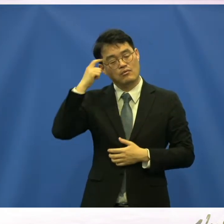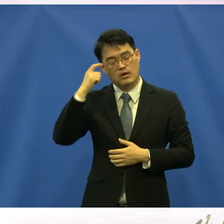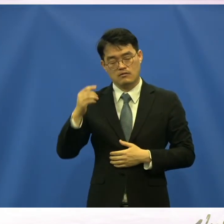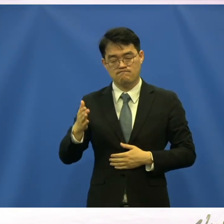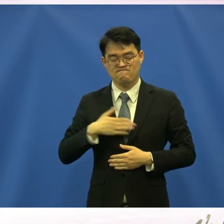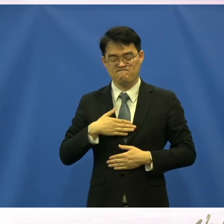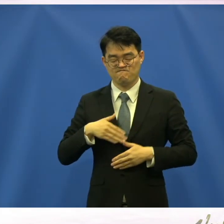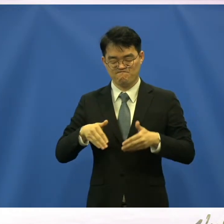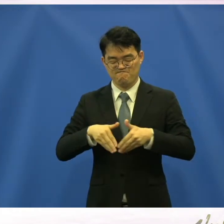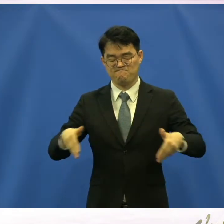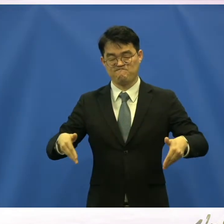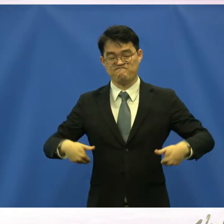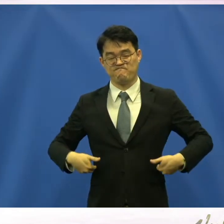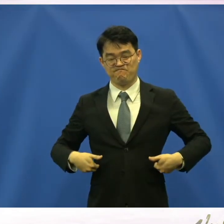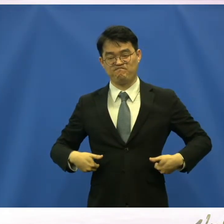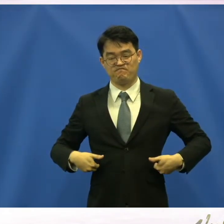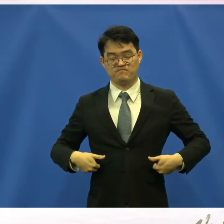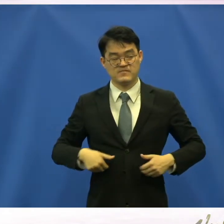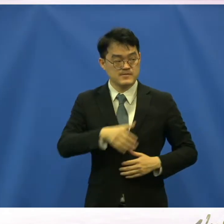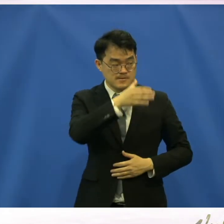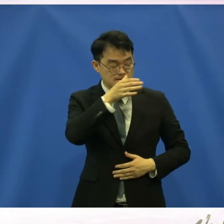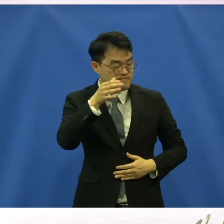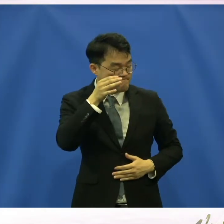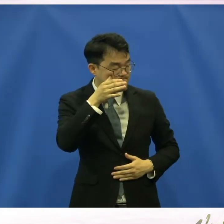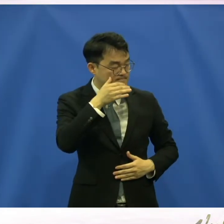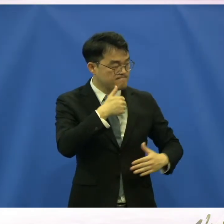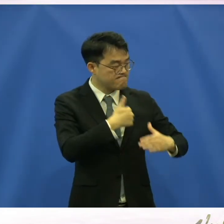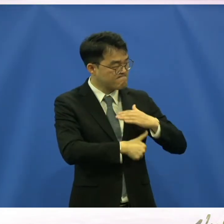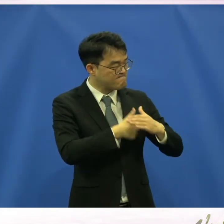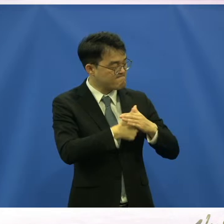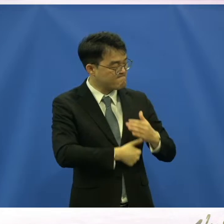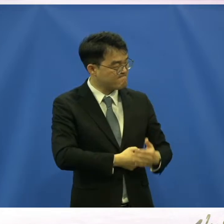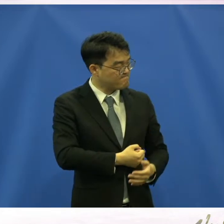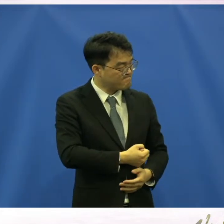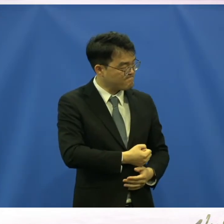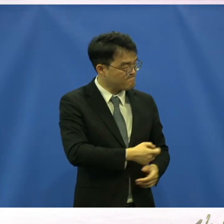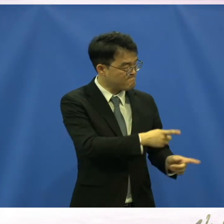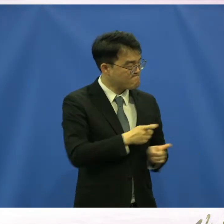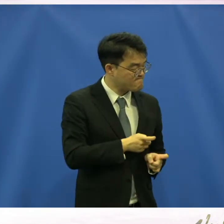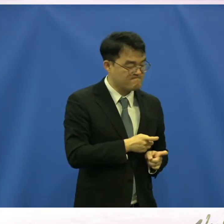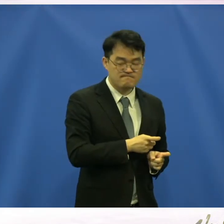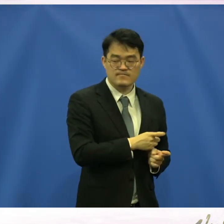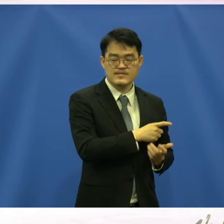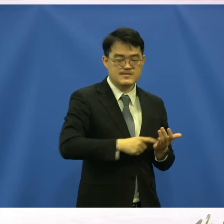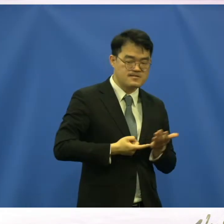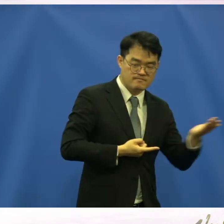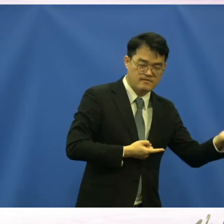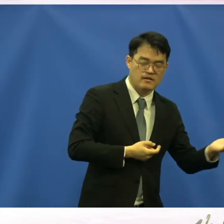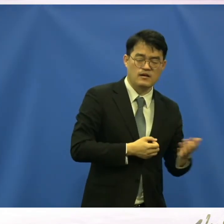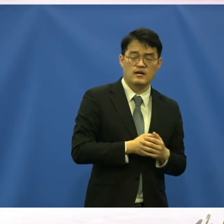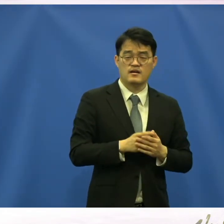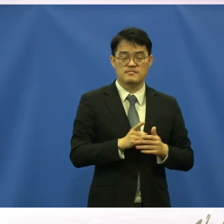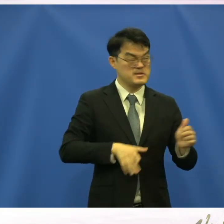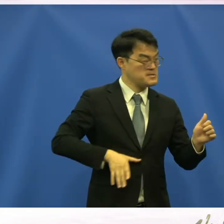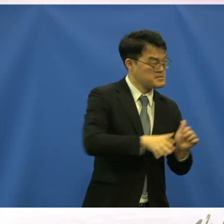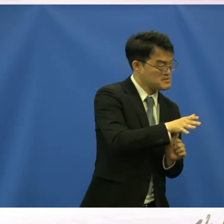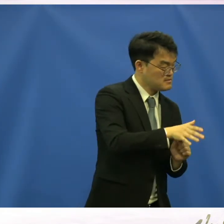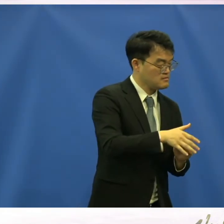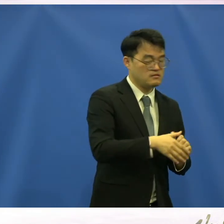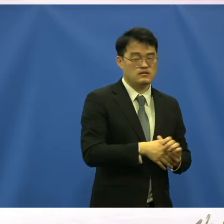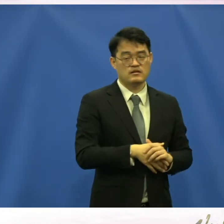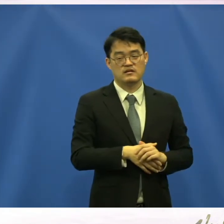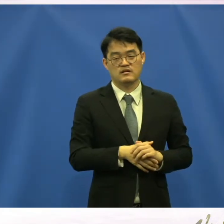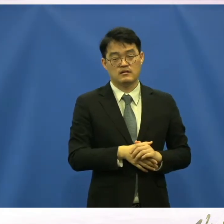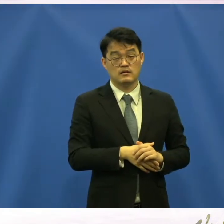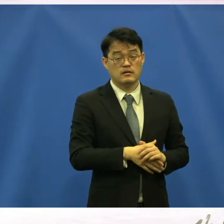처음에는 사람들이 나를 무시하고 처음에는 나를 그냥 막대하고 내 자아가 죽으면 나의 존재를 그냥 깔아뭉갤 것